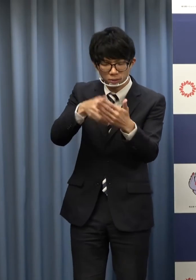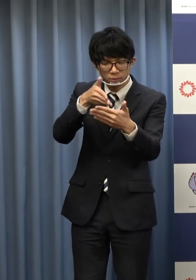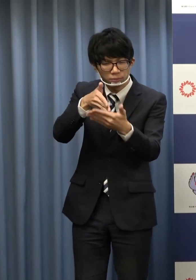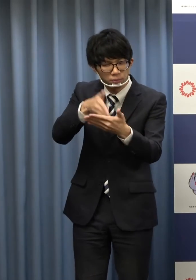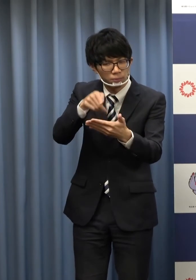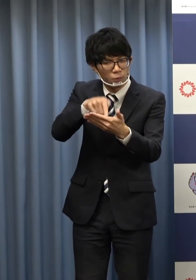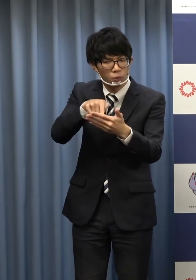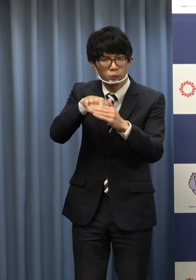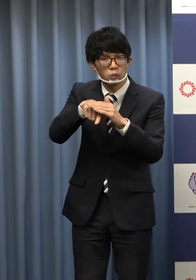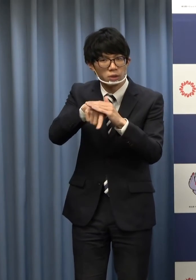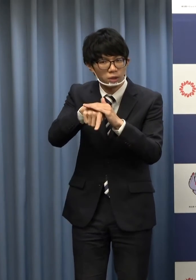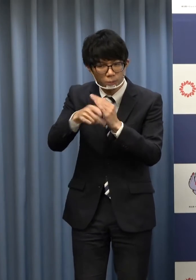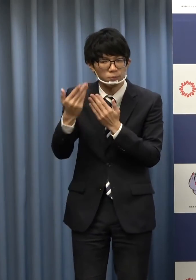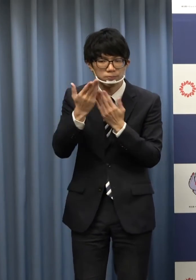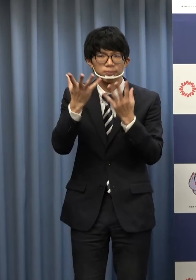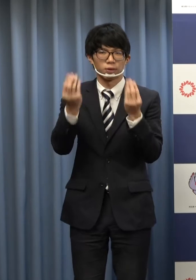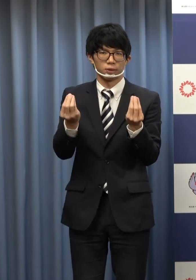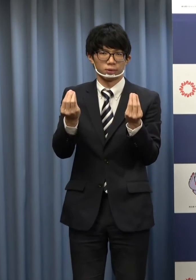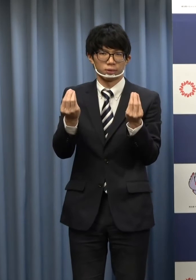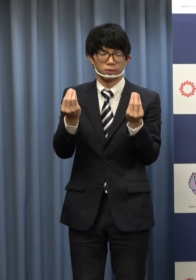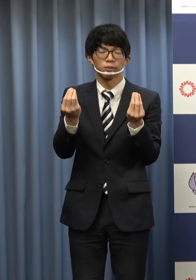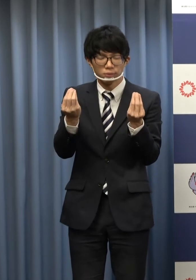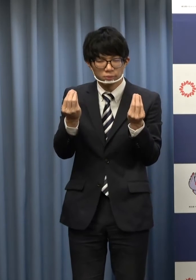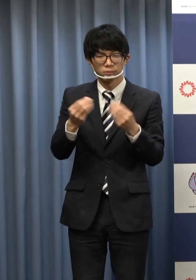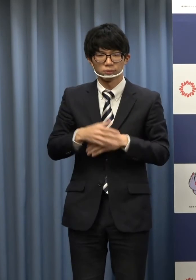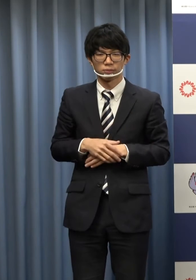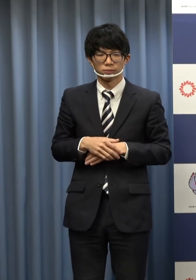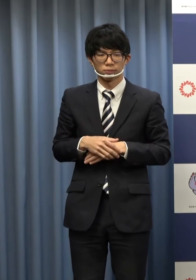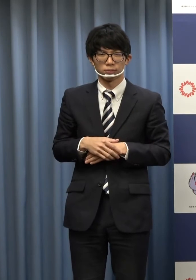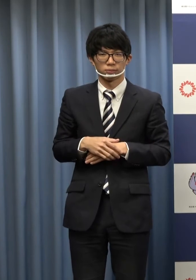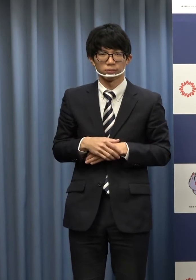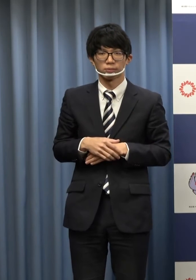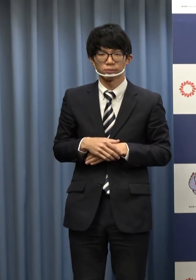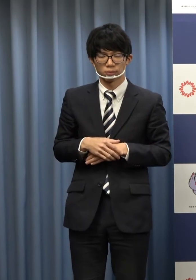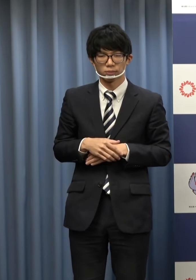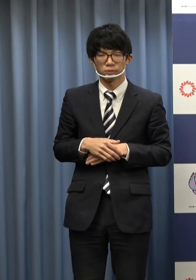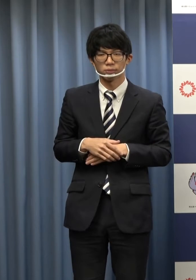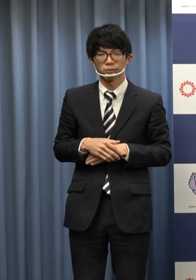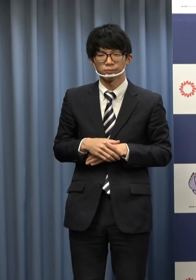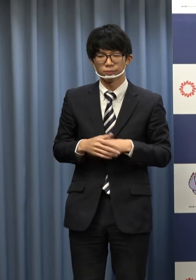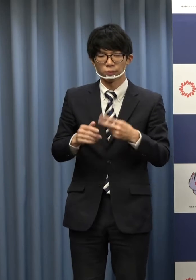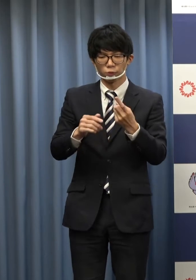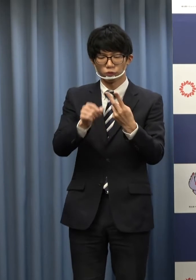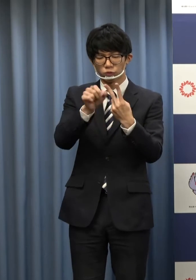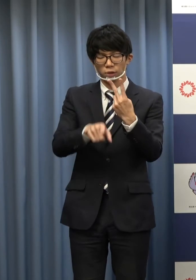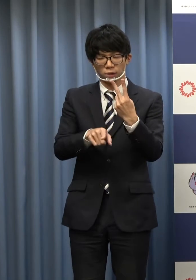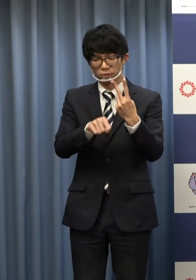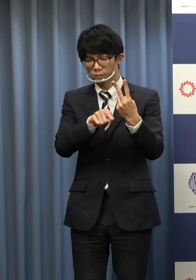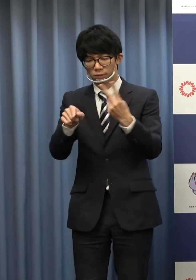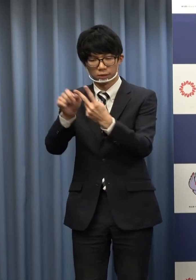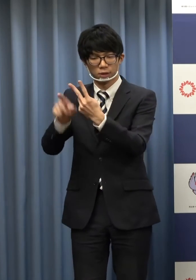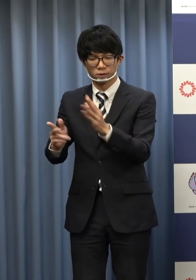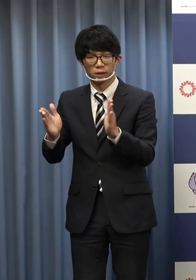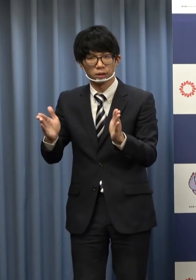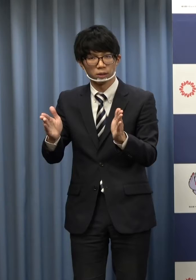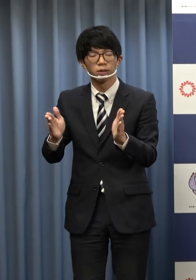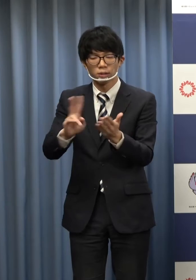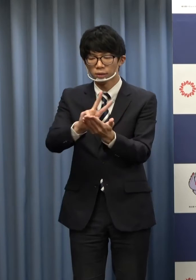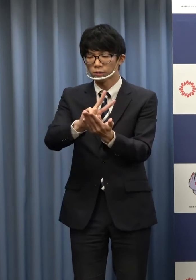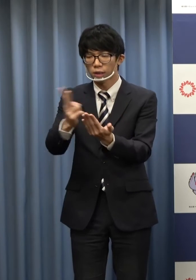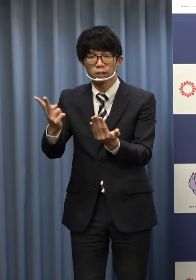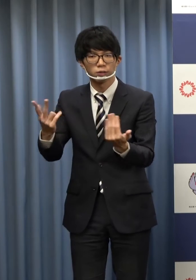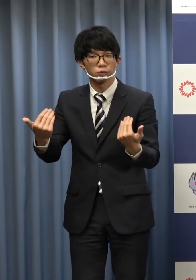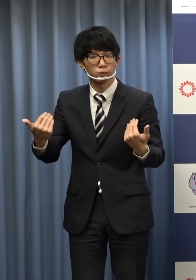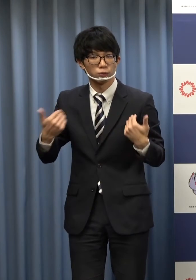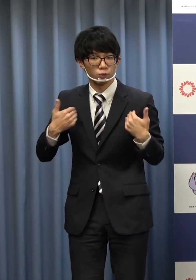話を伺いました。ちなみに全体で転院12月から2月にかけて転院をしなければいけ